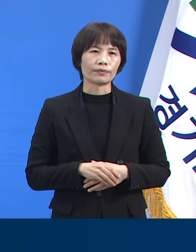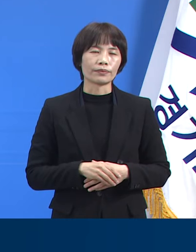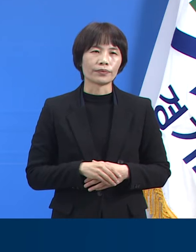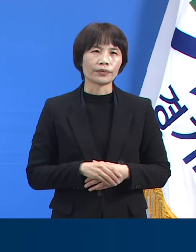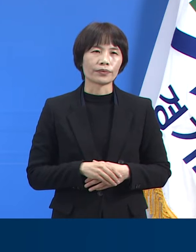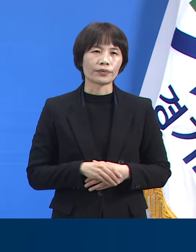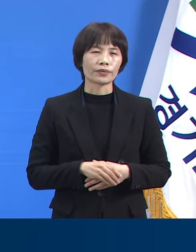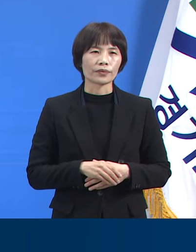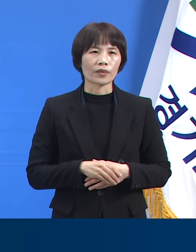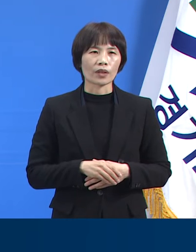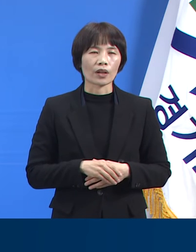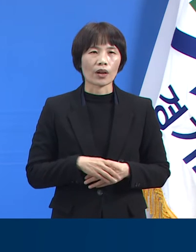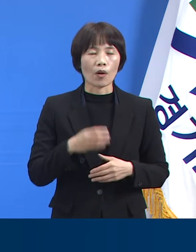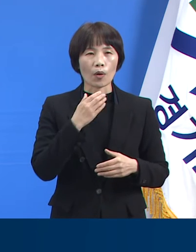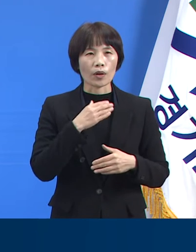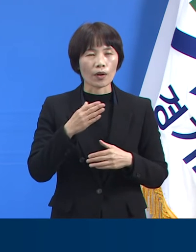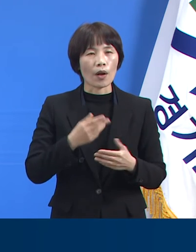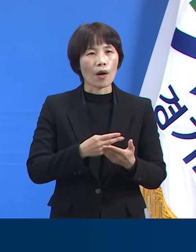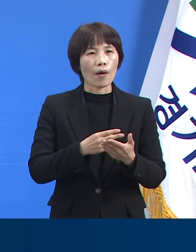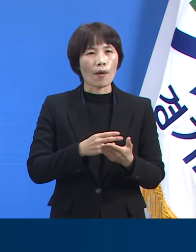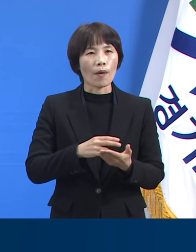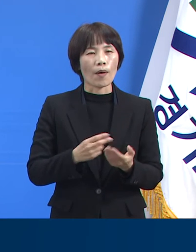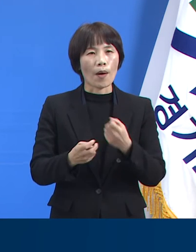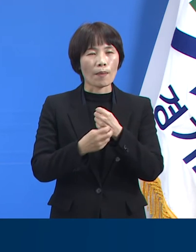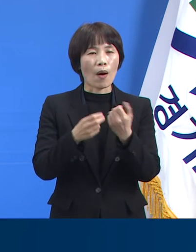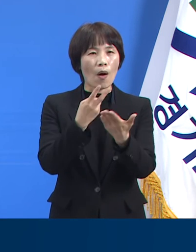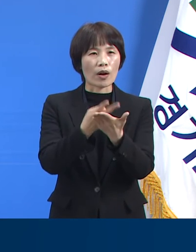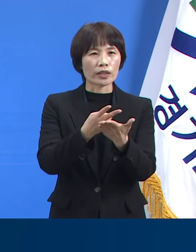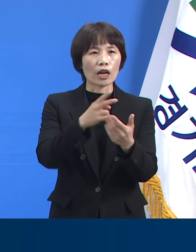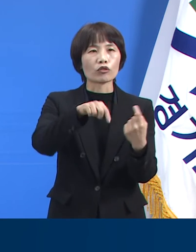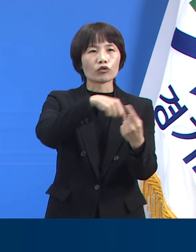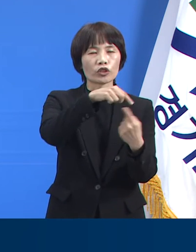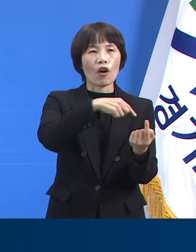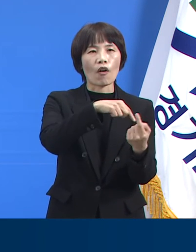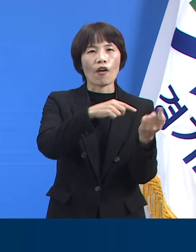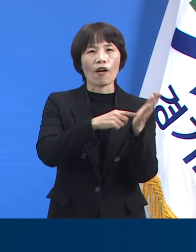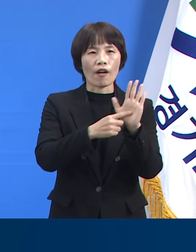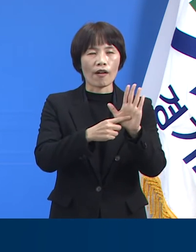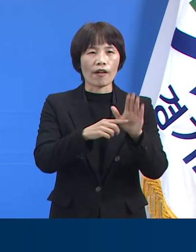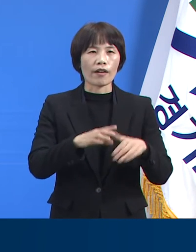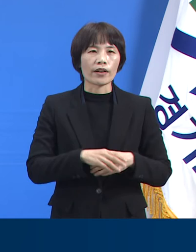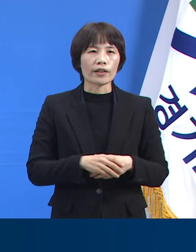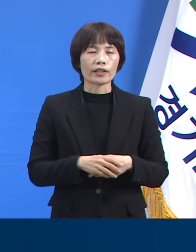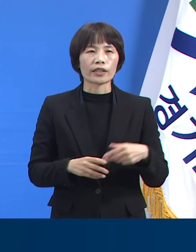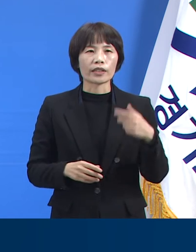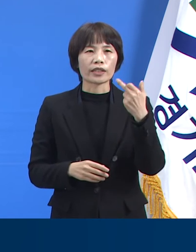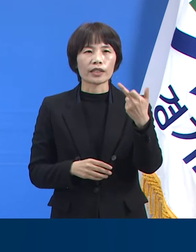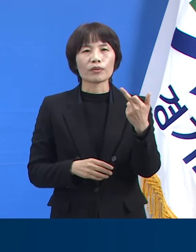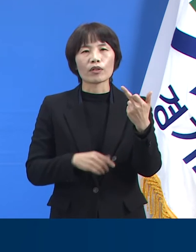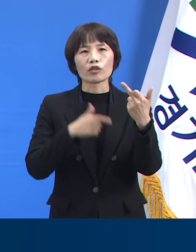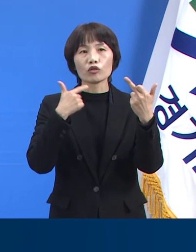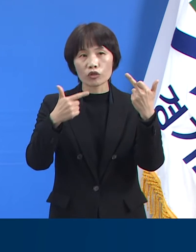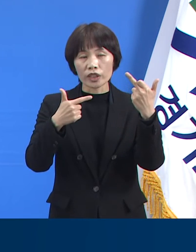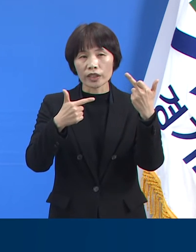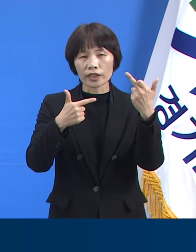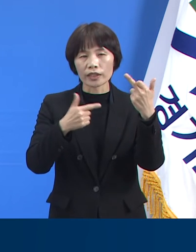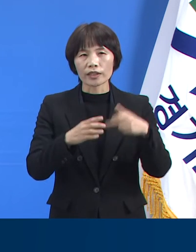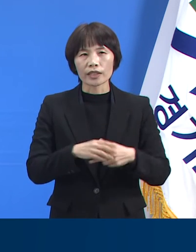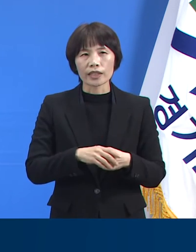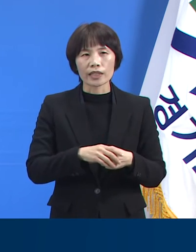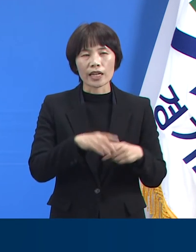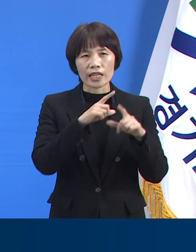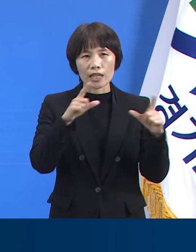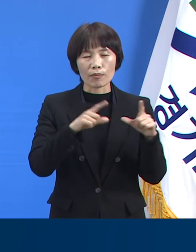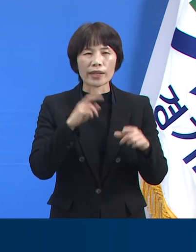다음은 경기도 코로나19 병상 운영 현황에 대하여 말씀드리겠습니다. 12월 6일 20시 기준 일반과 중증 환자